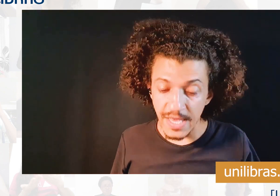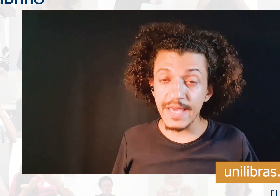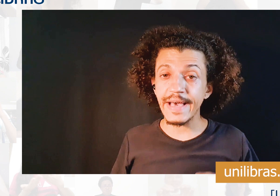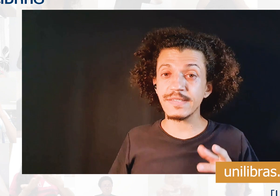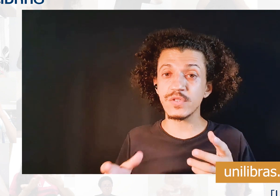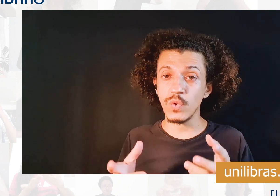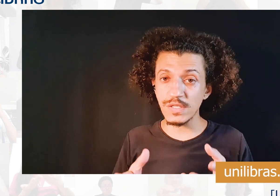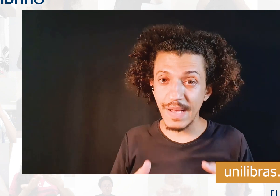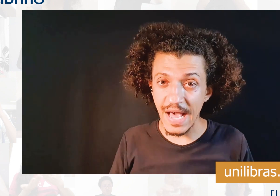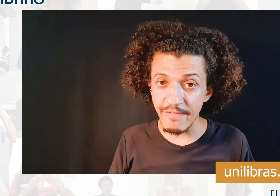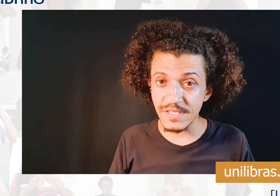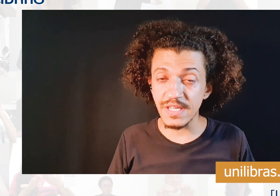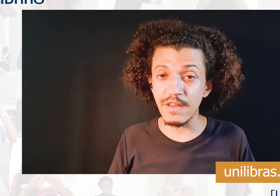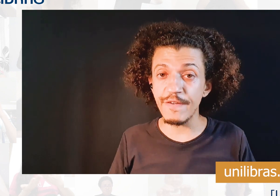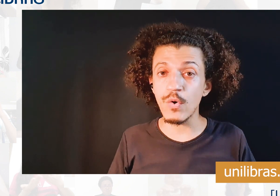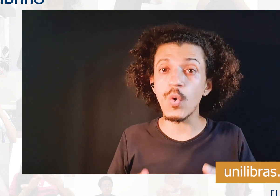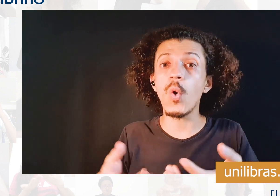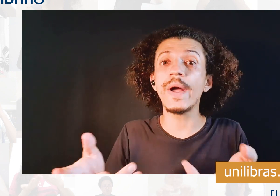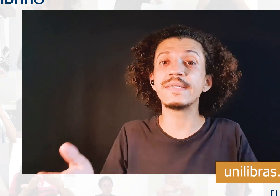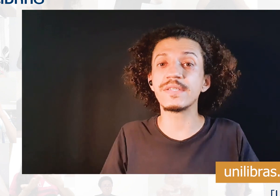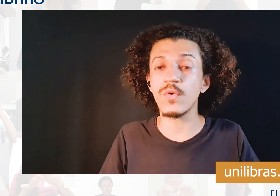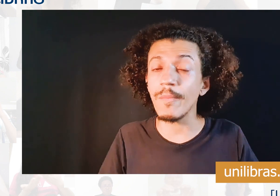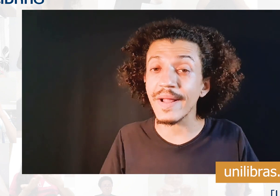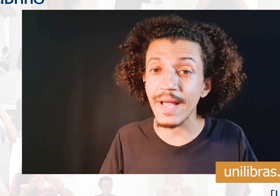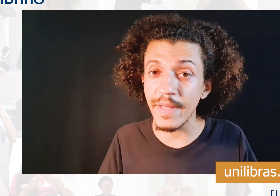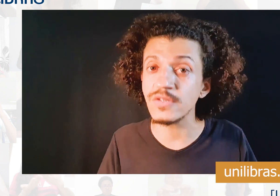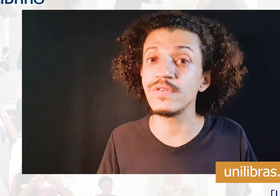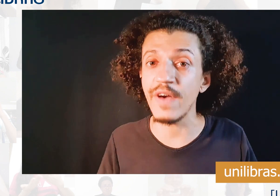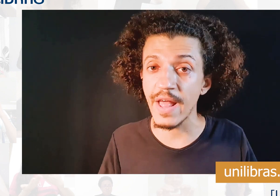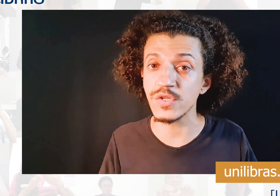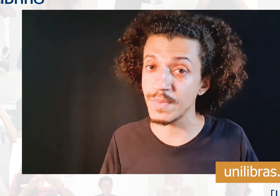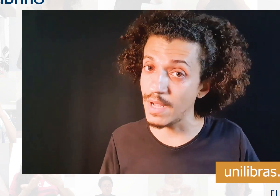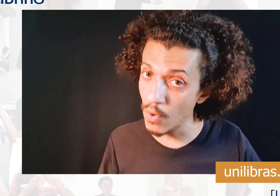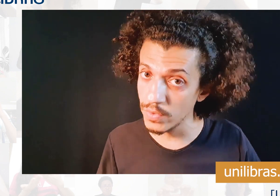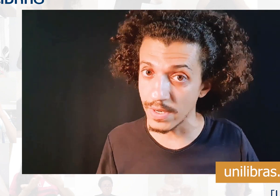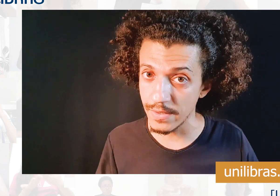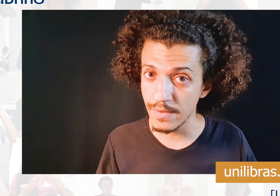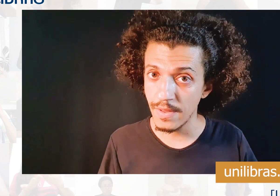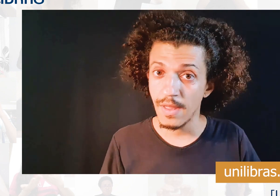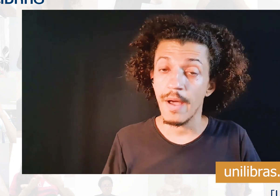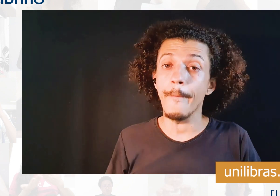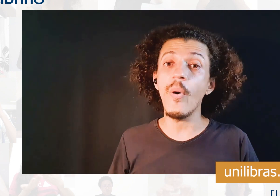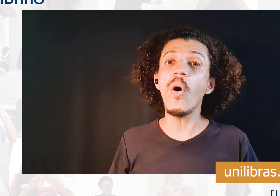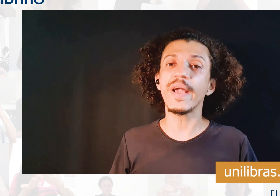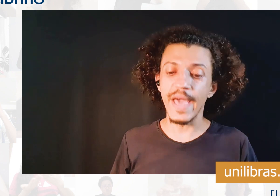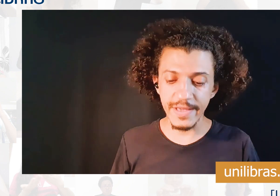diferentes e que essas duas palavras significam coisas completamente diferentes uma da outra.